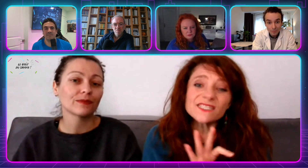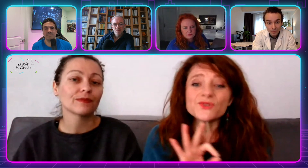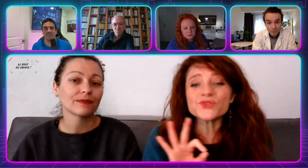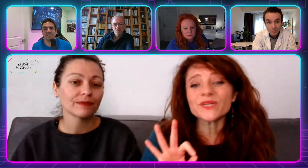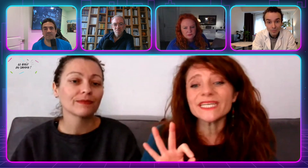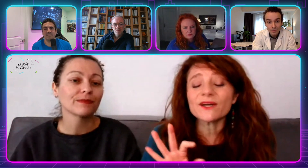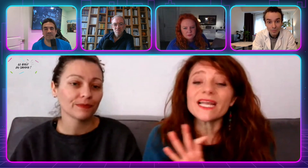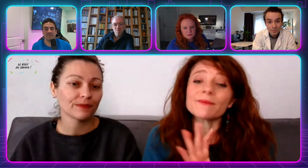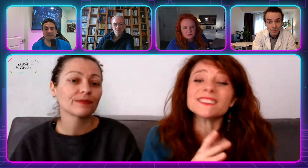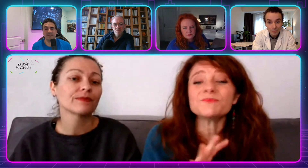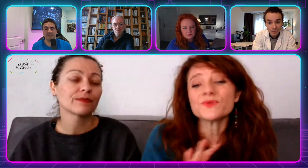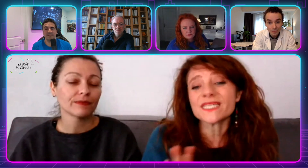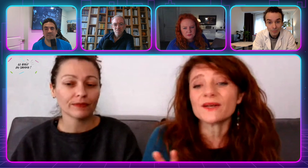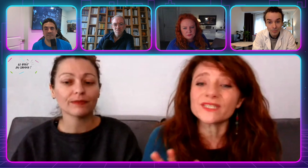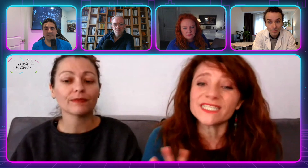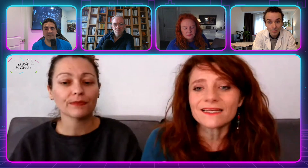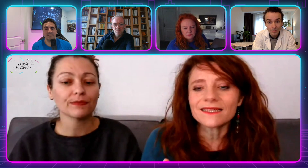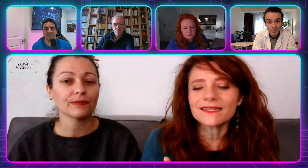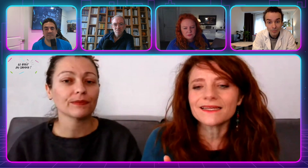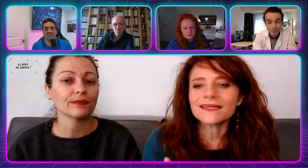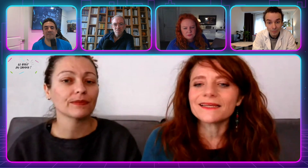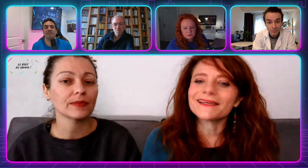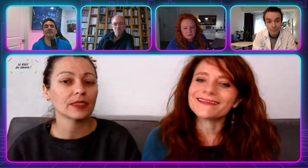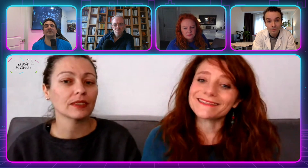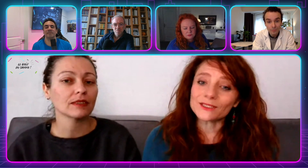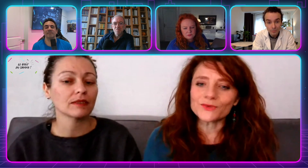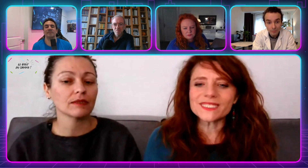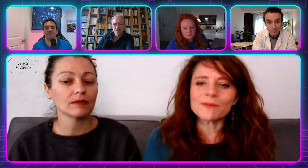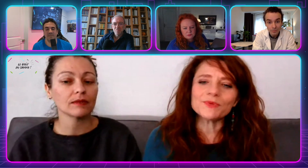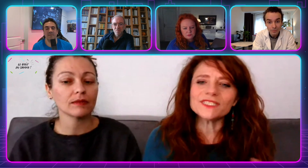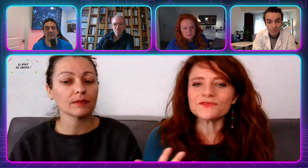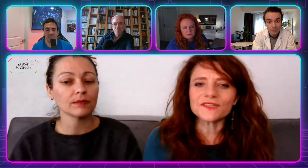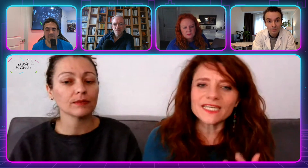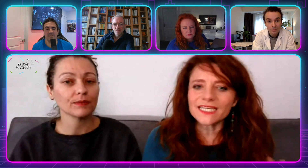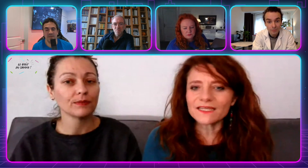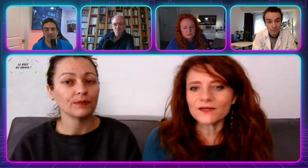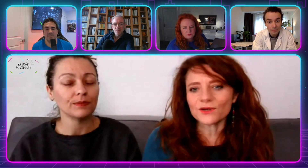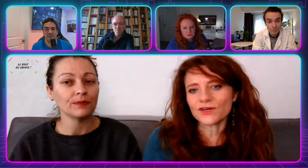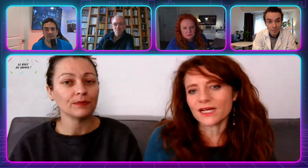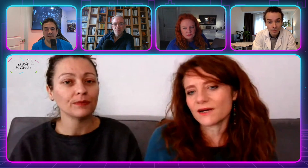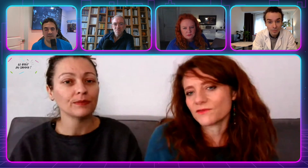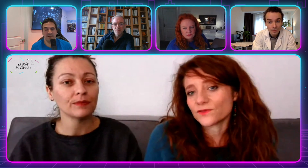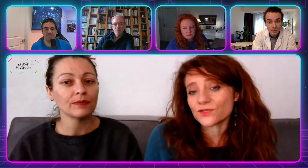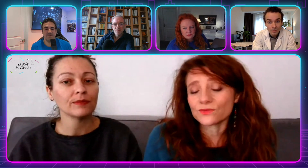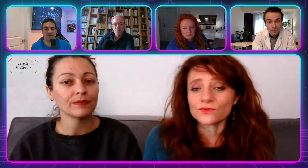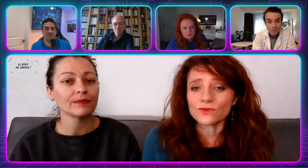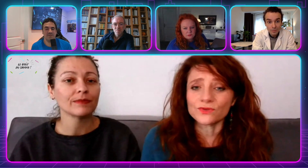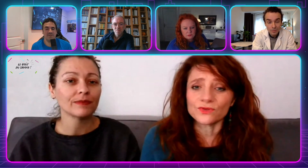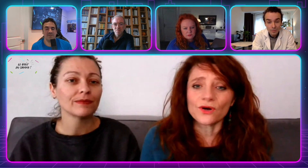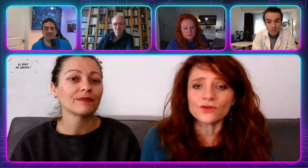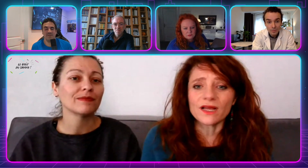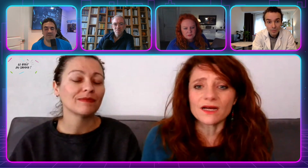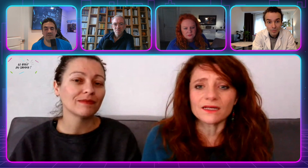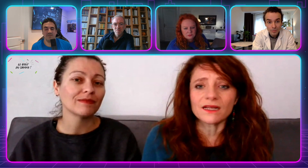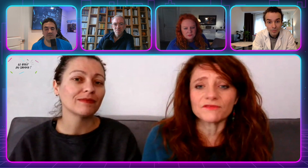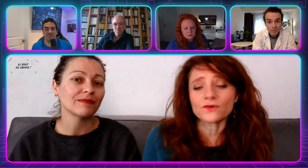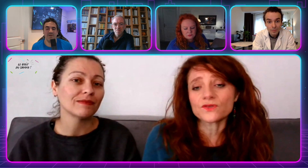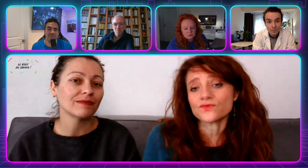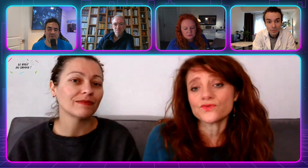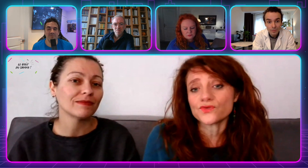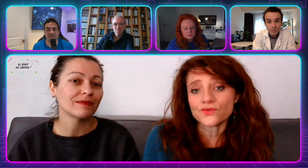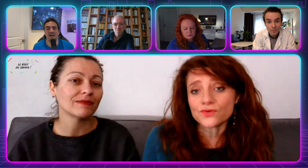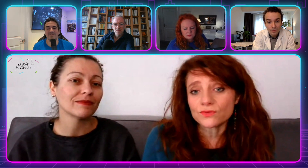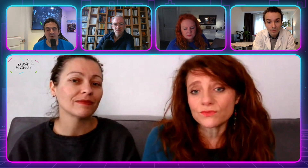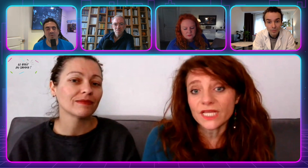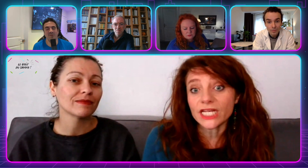Chaque institution et école a un petit peu sa langue des signes. Donc ça peut différer, voilà, en fonction du nord de la